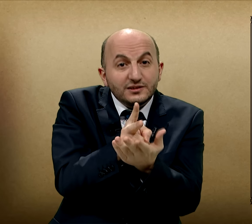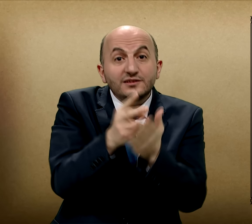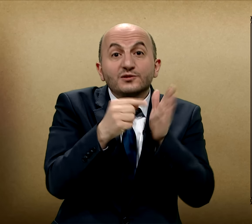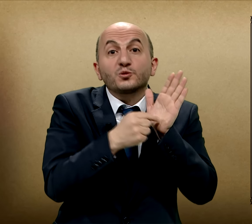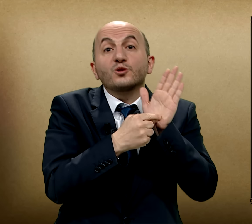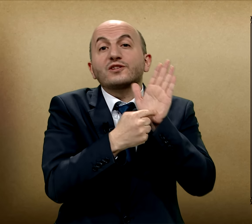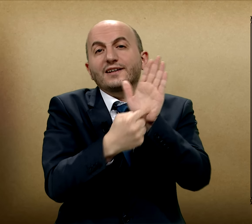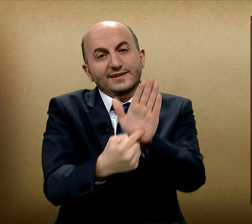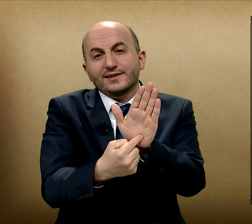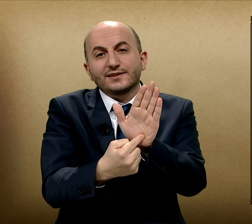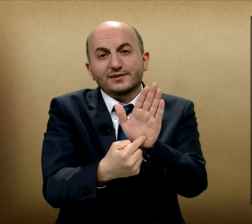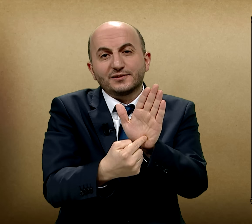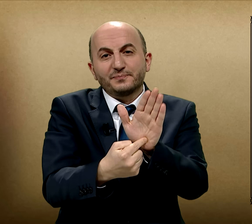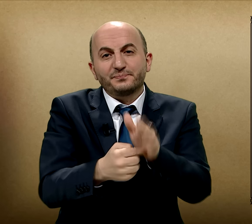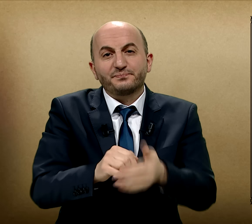kararlılığımızın göstergesidir.